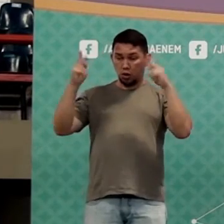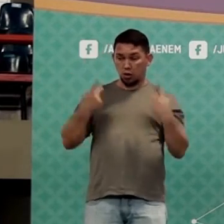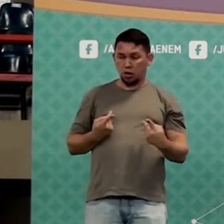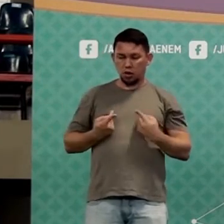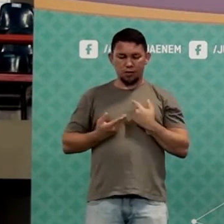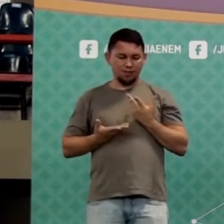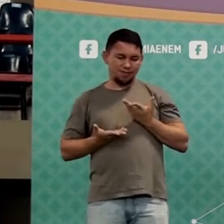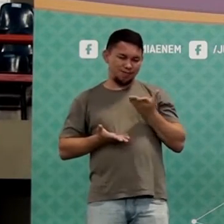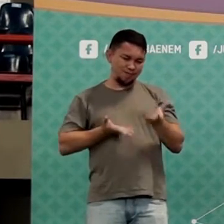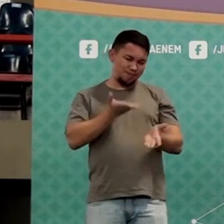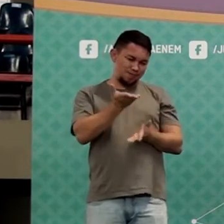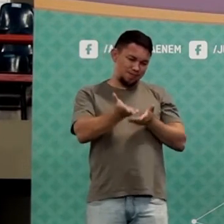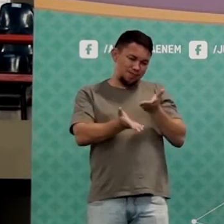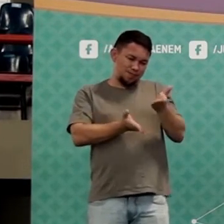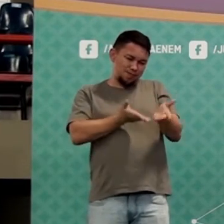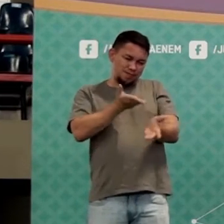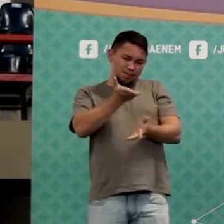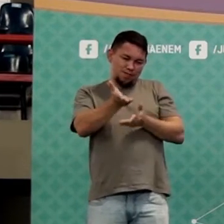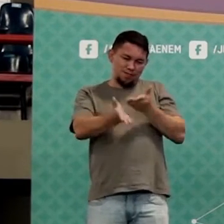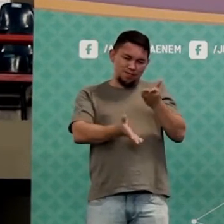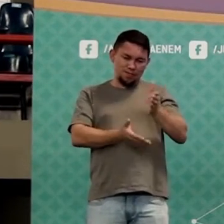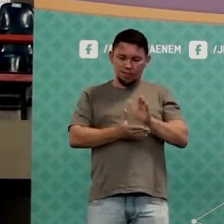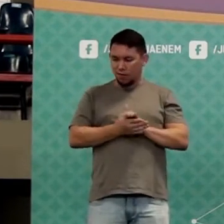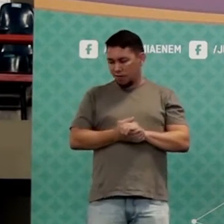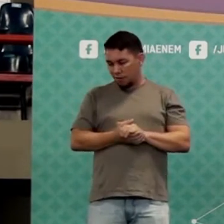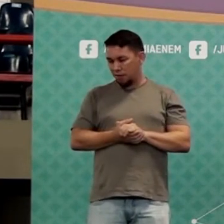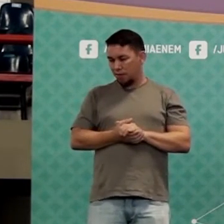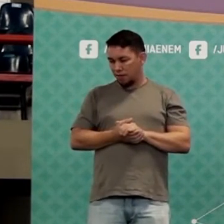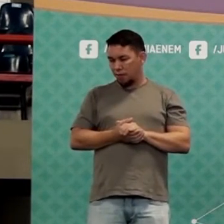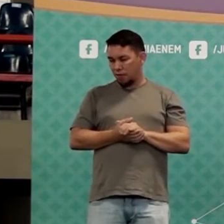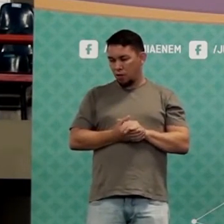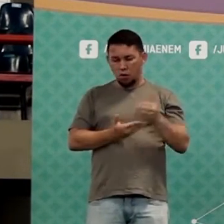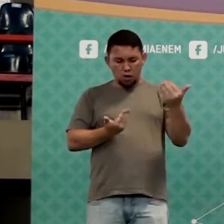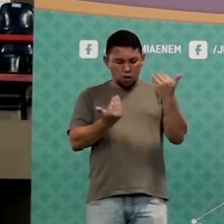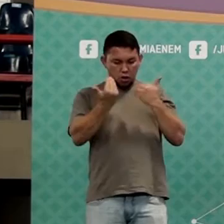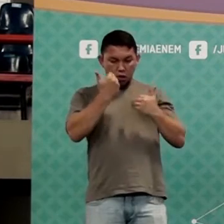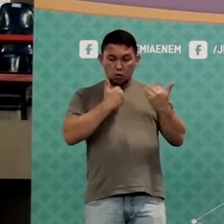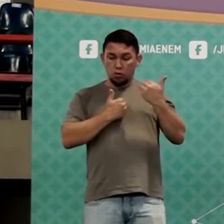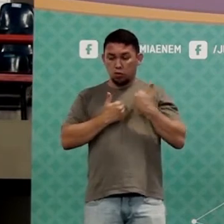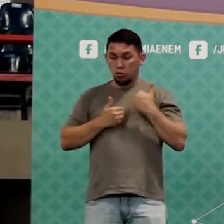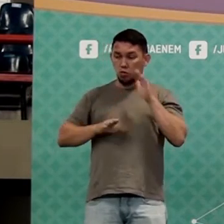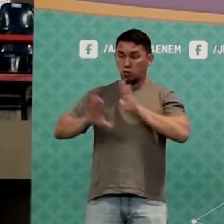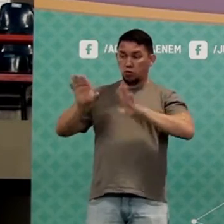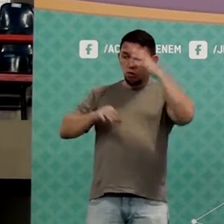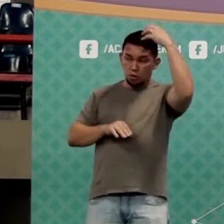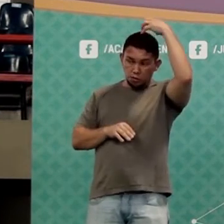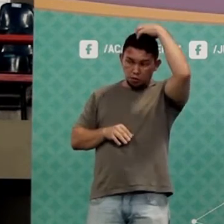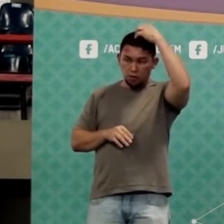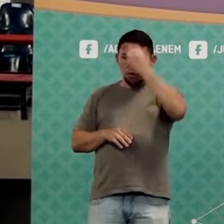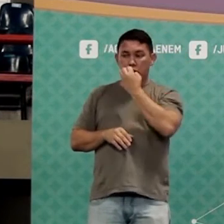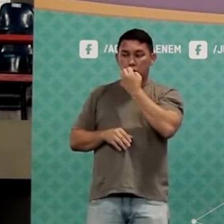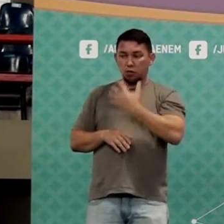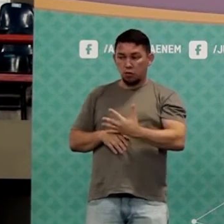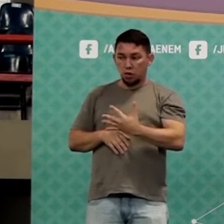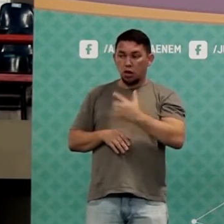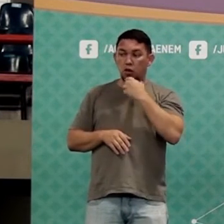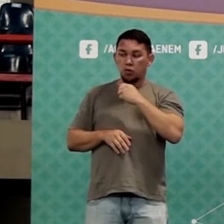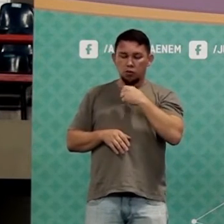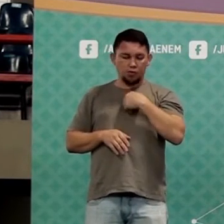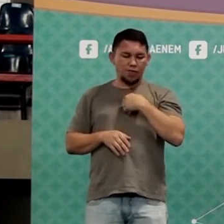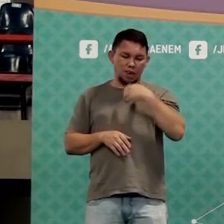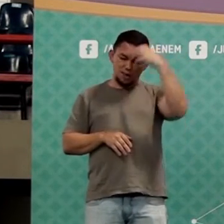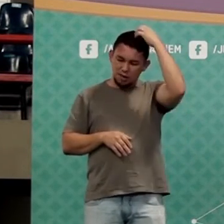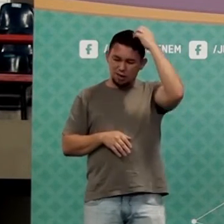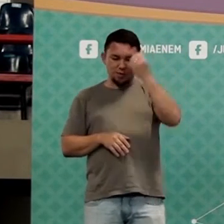ser agradado e agradável. Cuidado para não virar um rei bom, que quer agradar